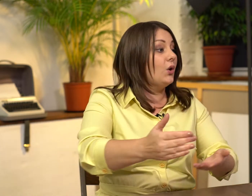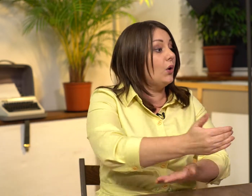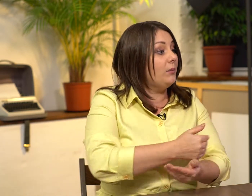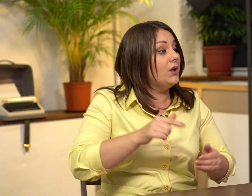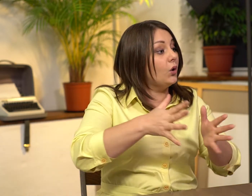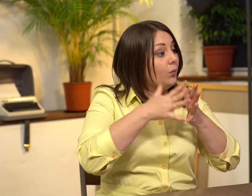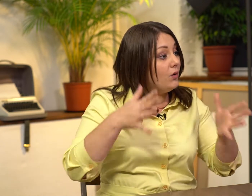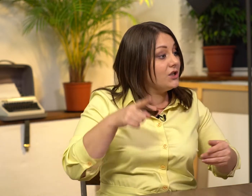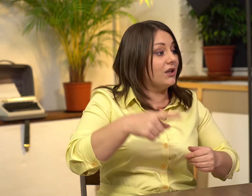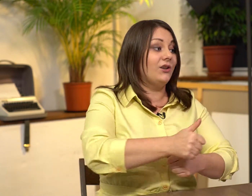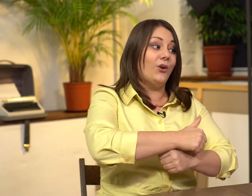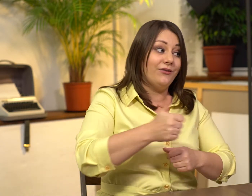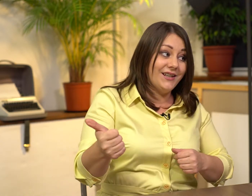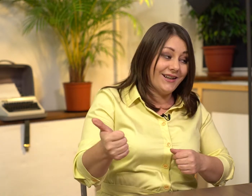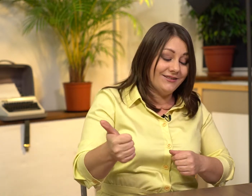Кто наберет больше, тот выиграл.